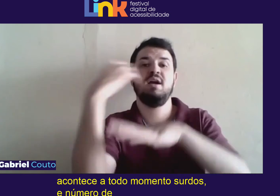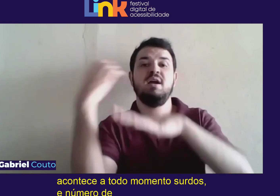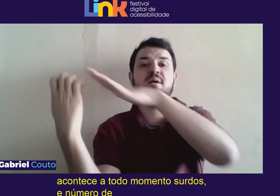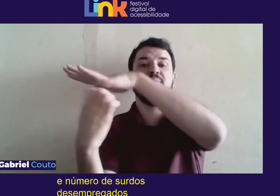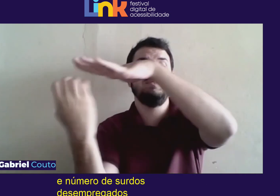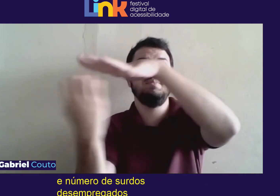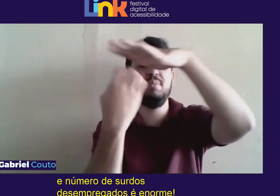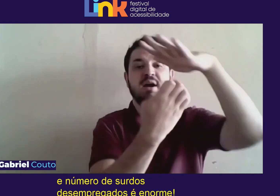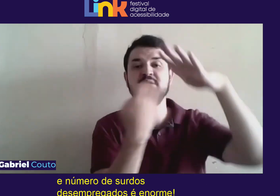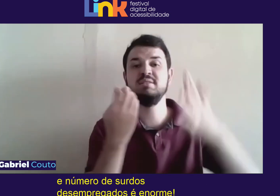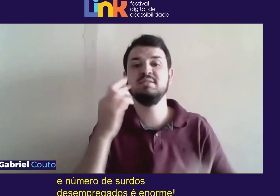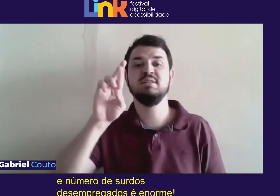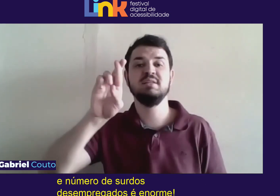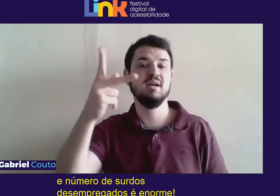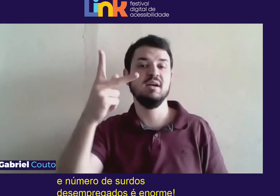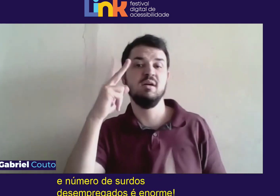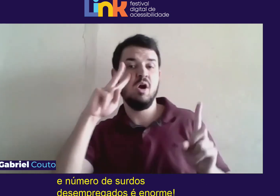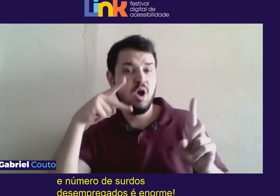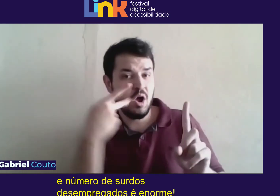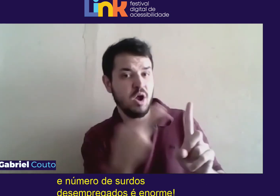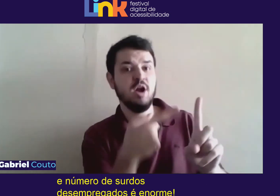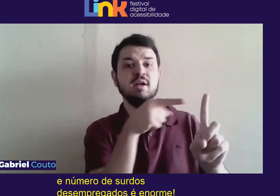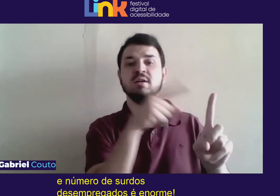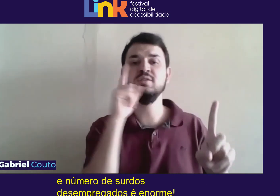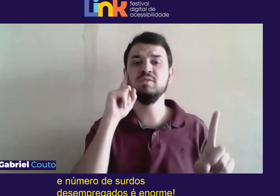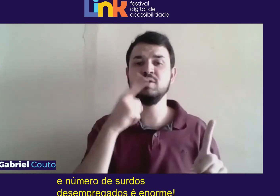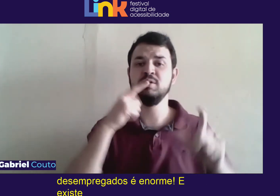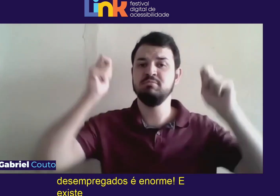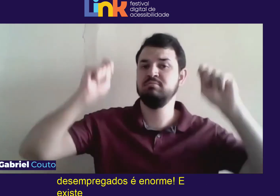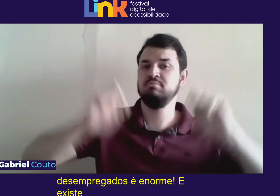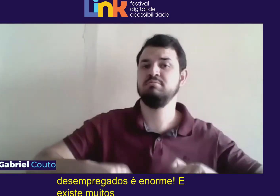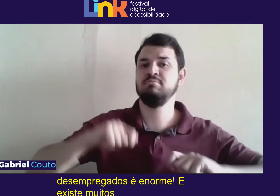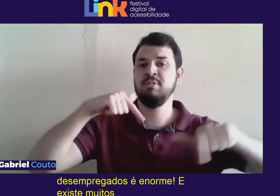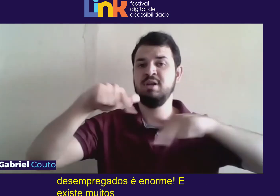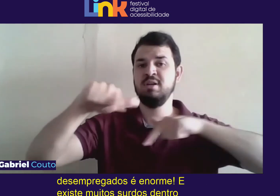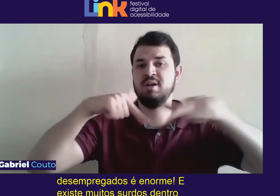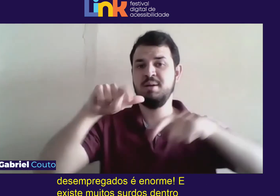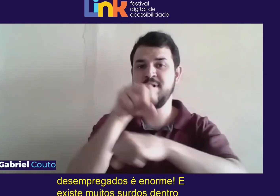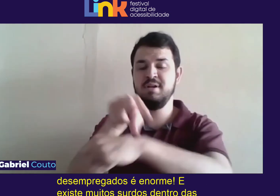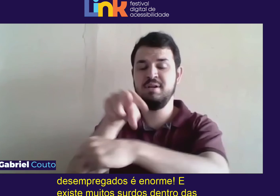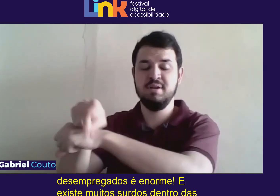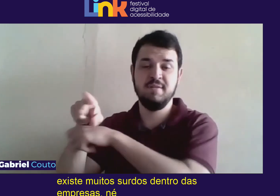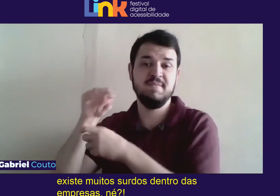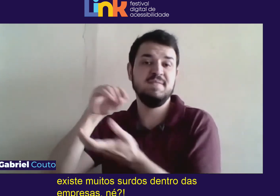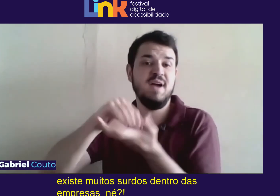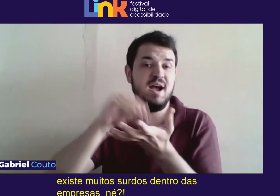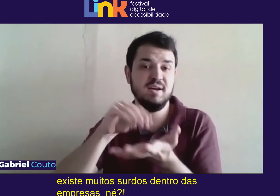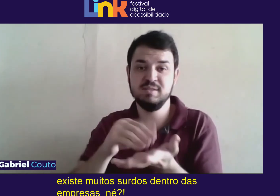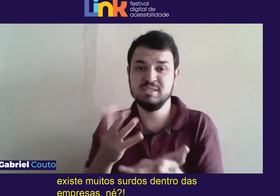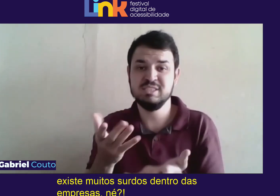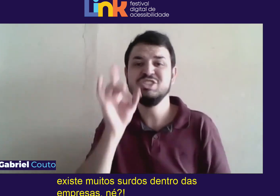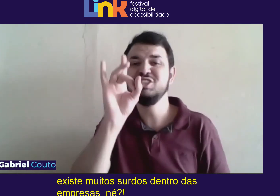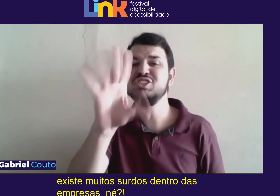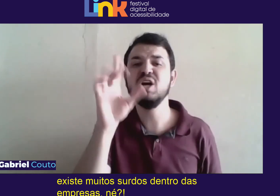surdos que estão dentro das empresas, né, e não são reconhecidos pelo RH. A sua capacidade não